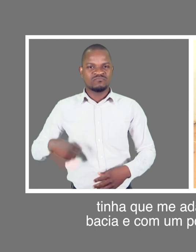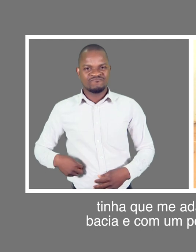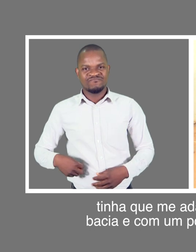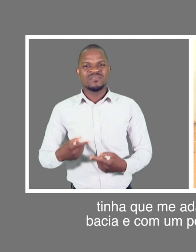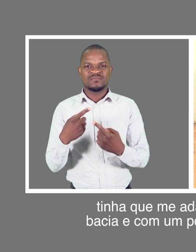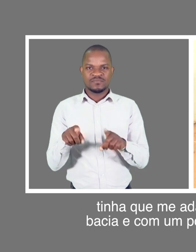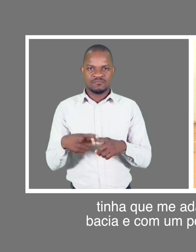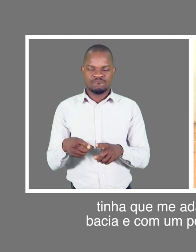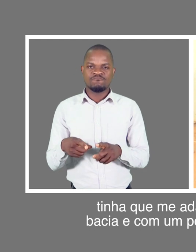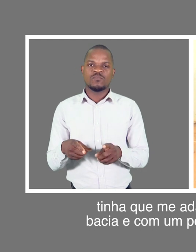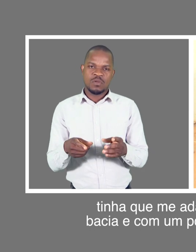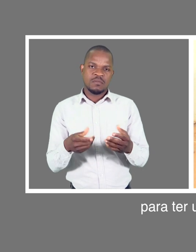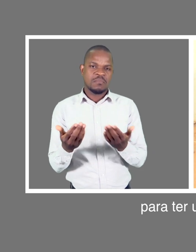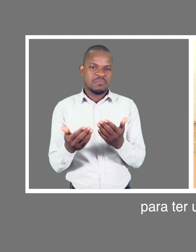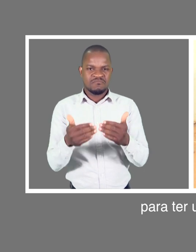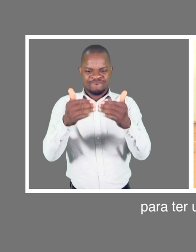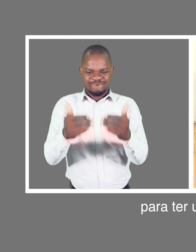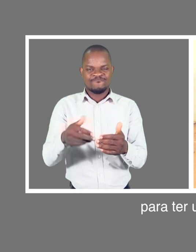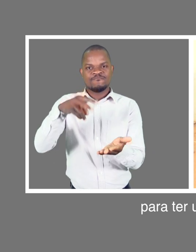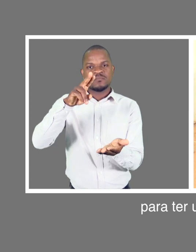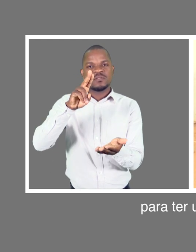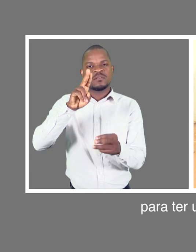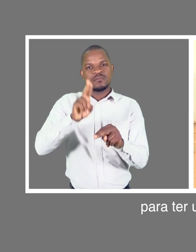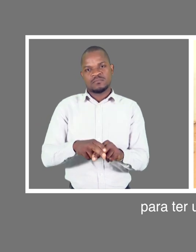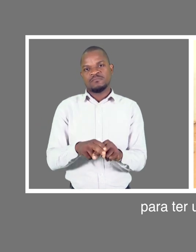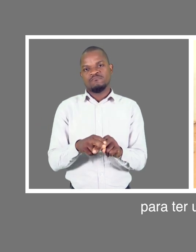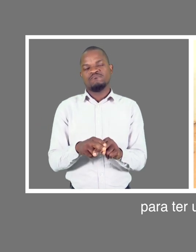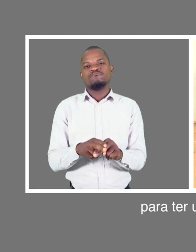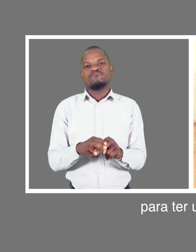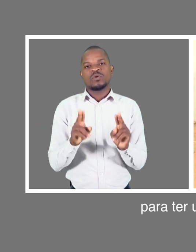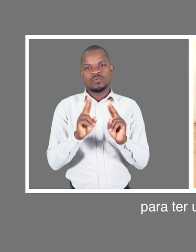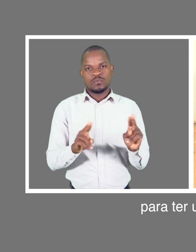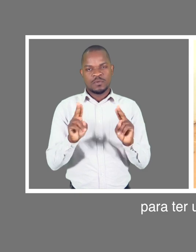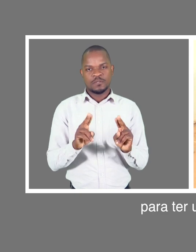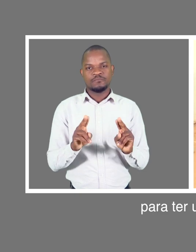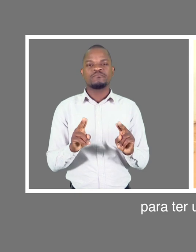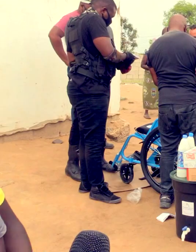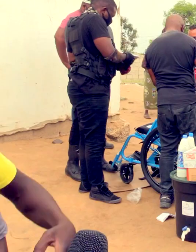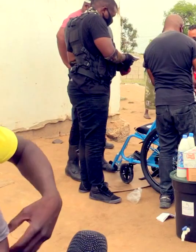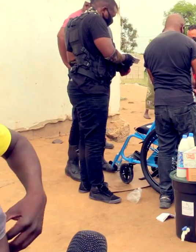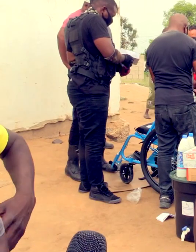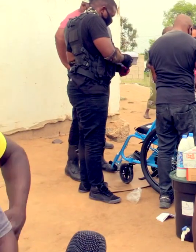com um pouco de almofada de roupa. Então, para eu conseguir fazer o que é, me deixar ali, ele ter um pouco de conforto.